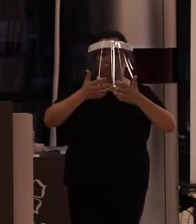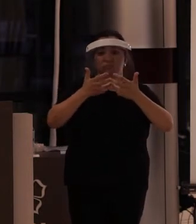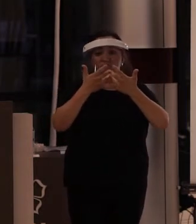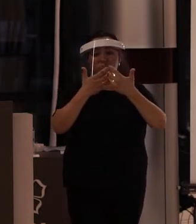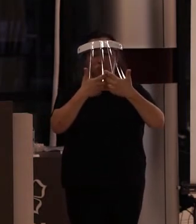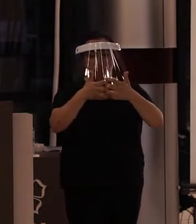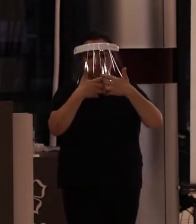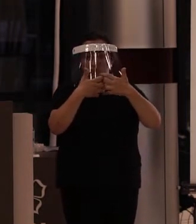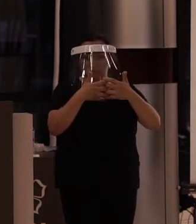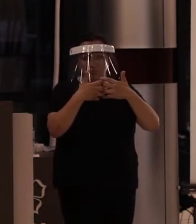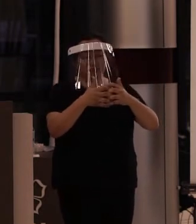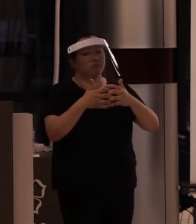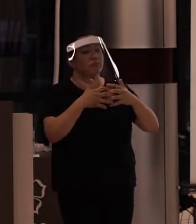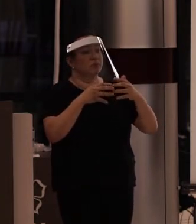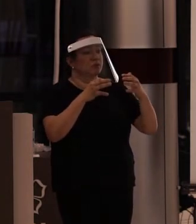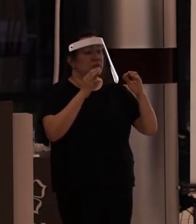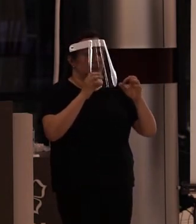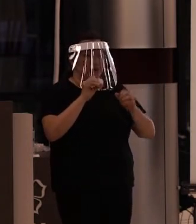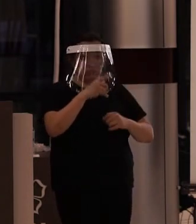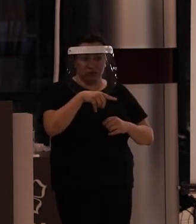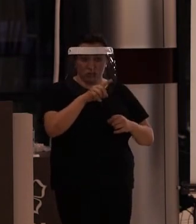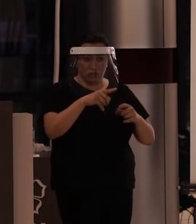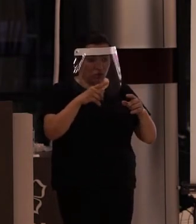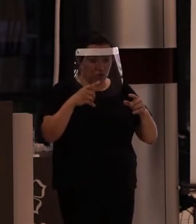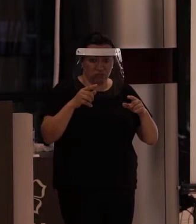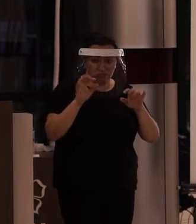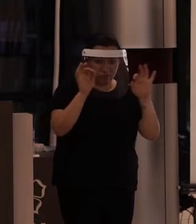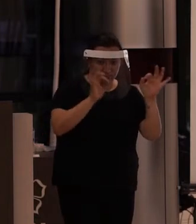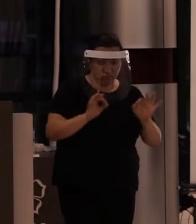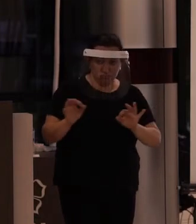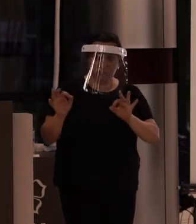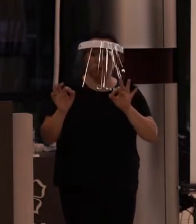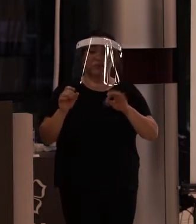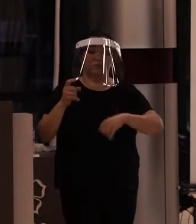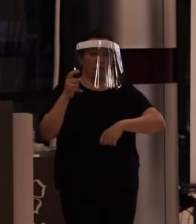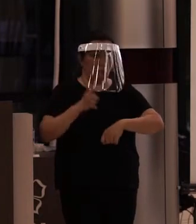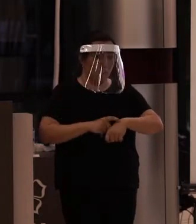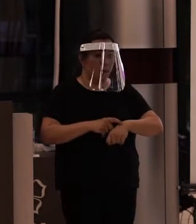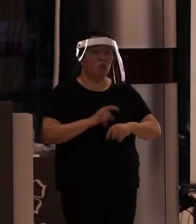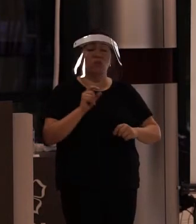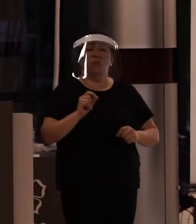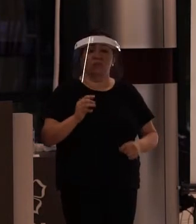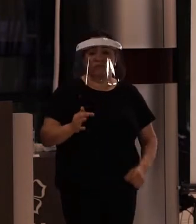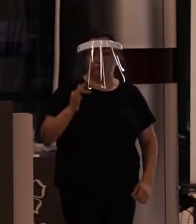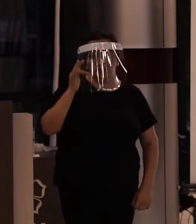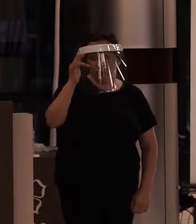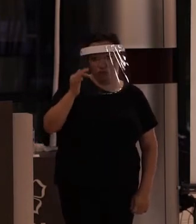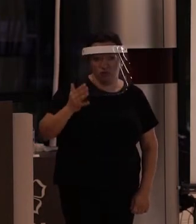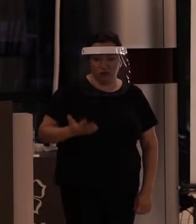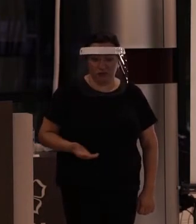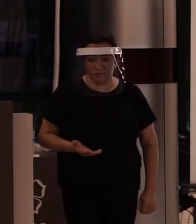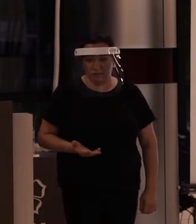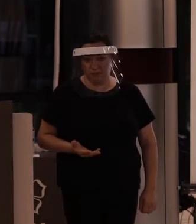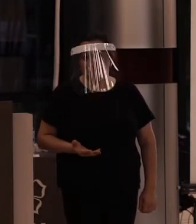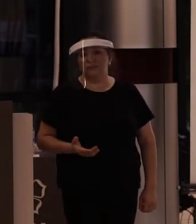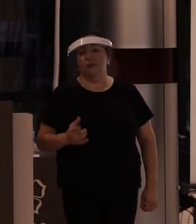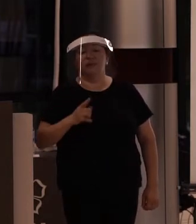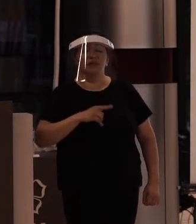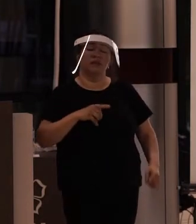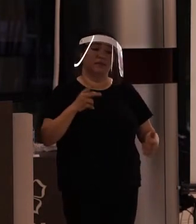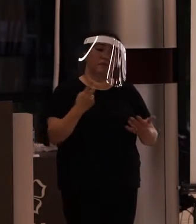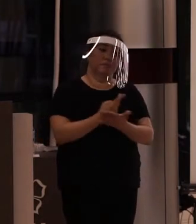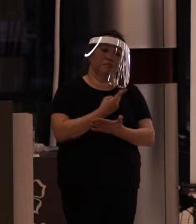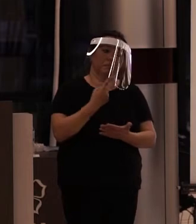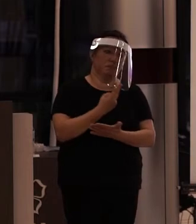aí a coisa melhora. Se você não interromper esse processo nesse momento, o que nós vamos ter? Nós vamos ter erros muito